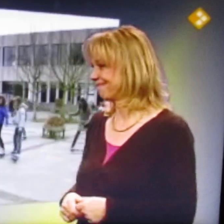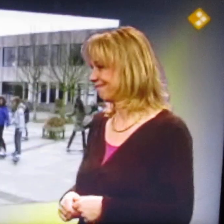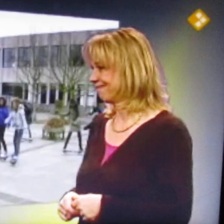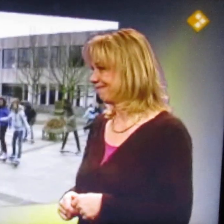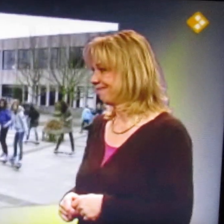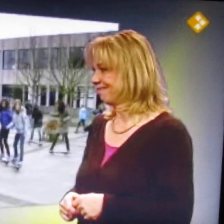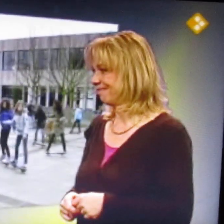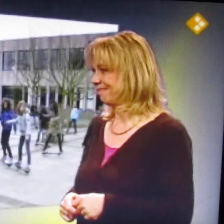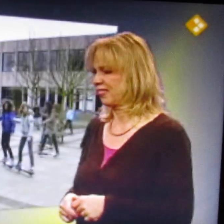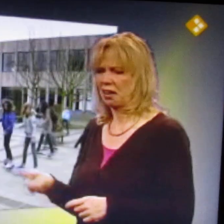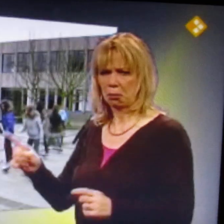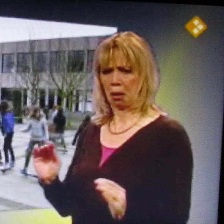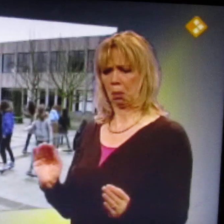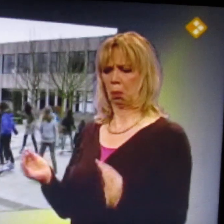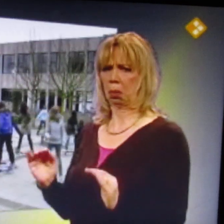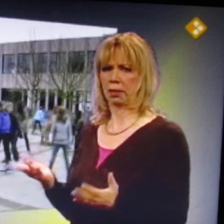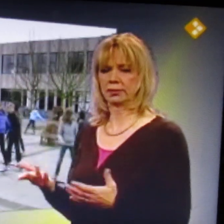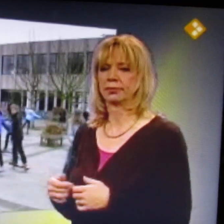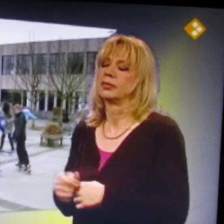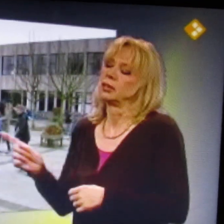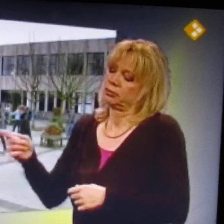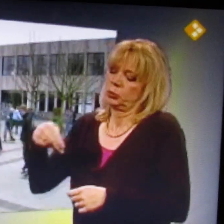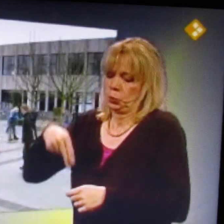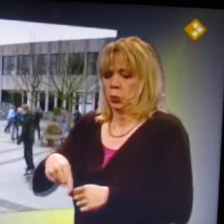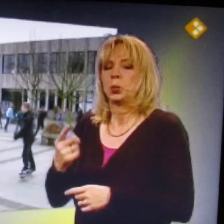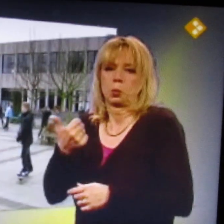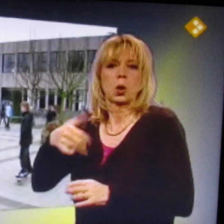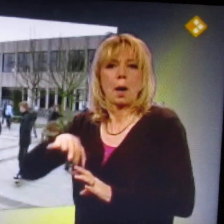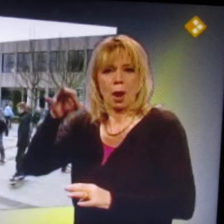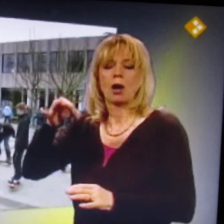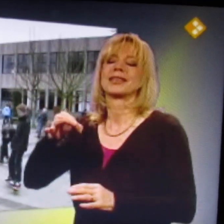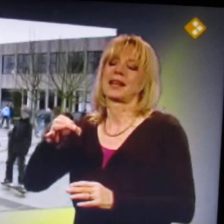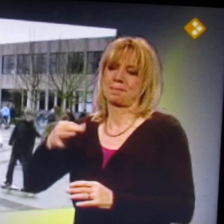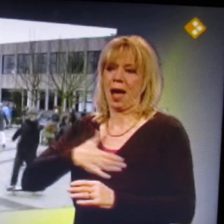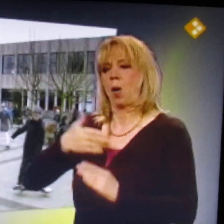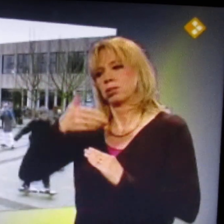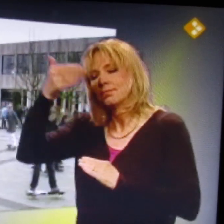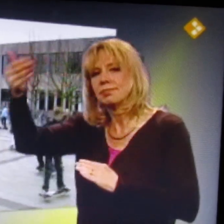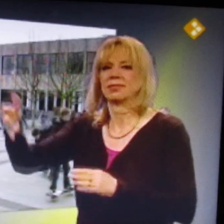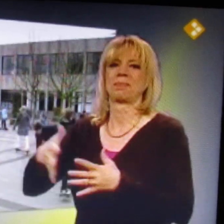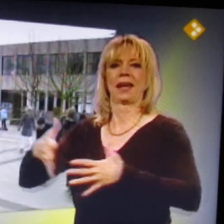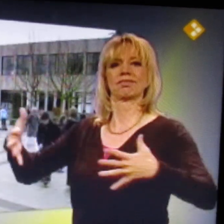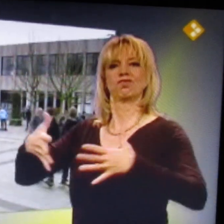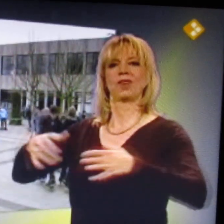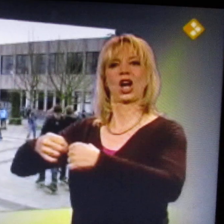Maar daar is het nogal krap. Het is voor nu een goede oplossing, maar we gaan proberen wel uiteindelijk iets groters te vinden.